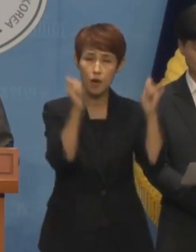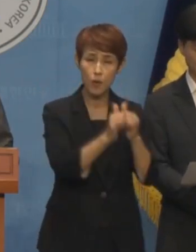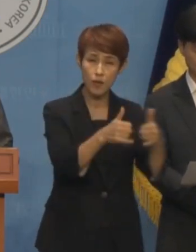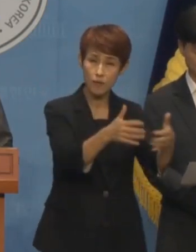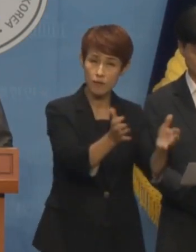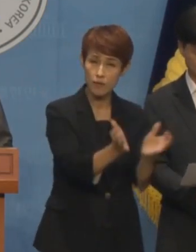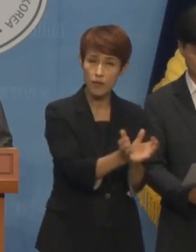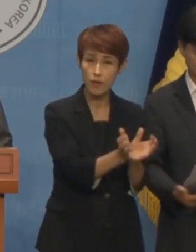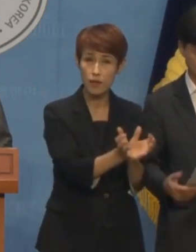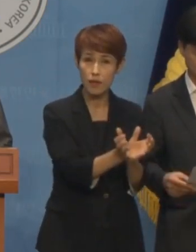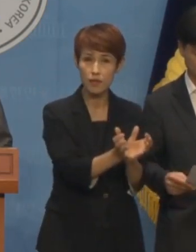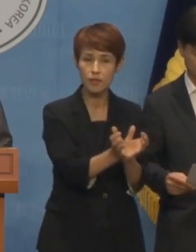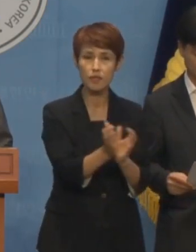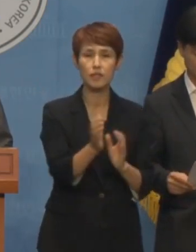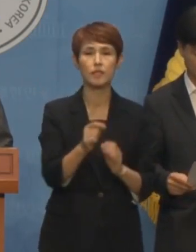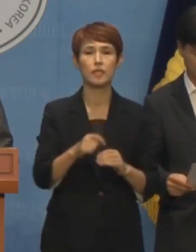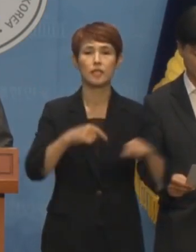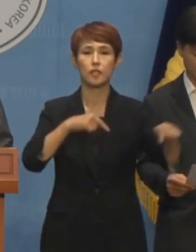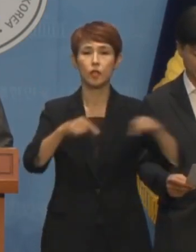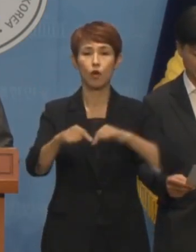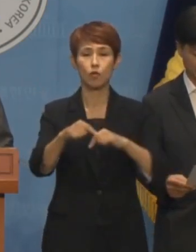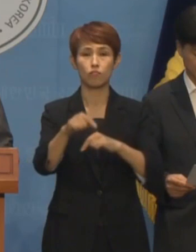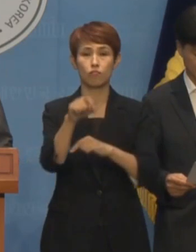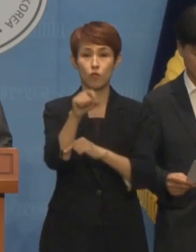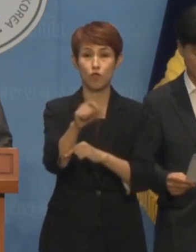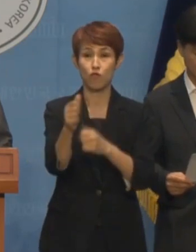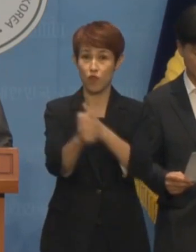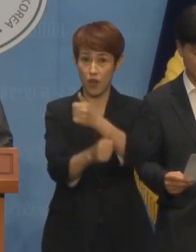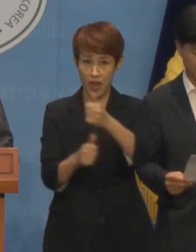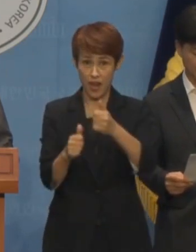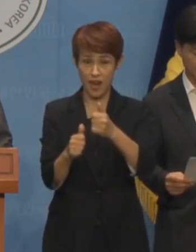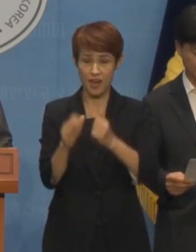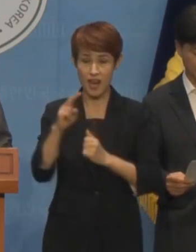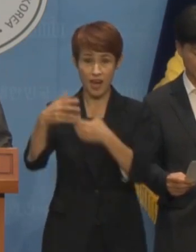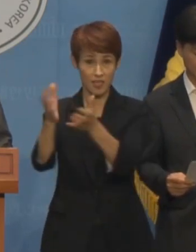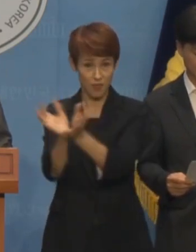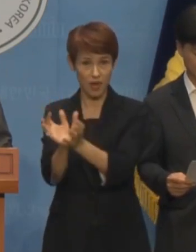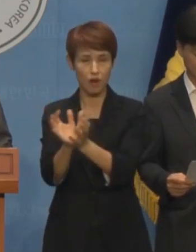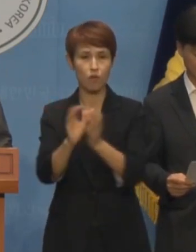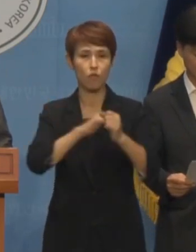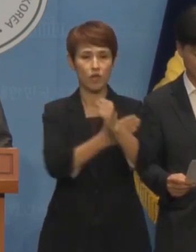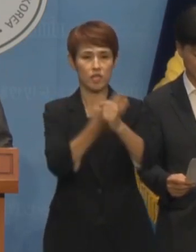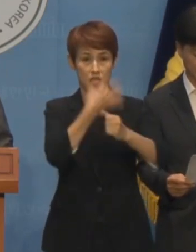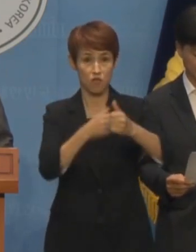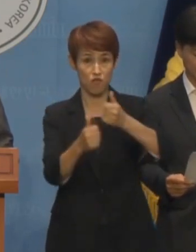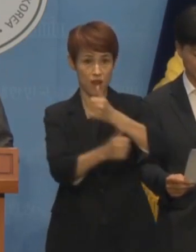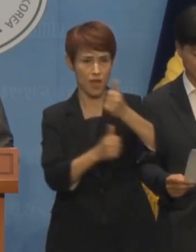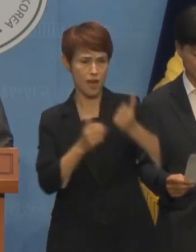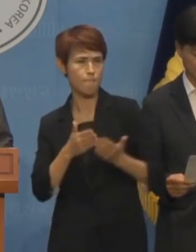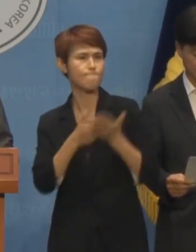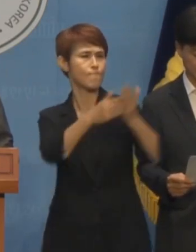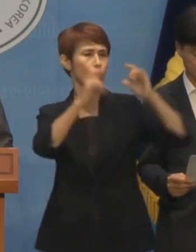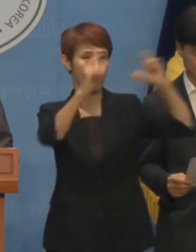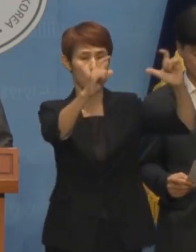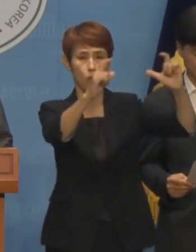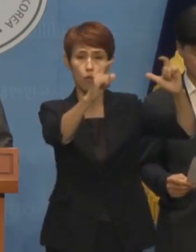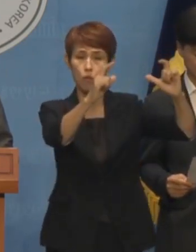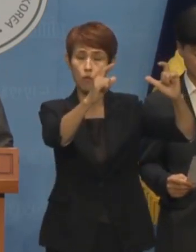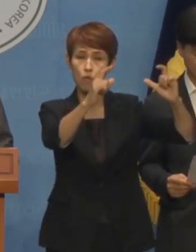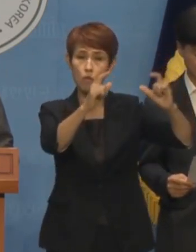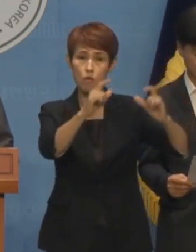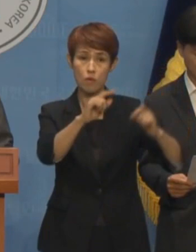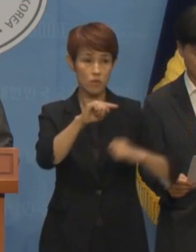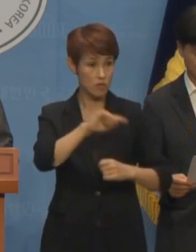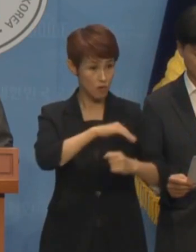사회민주당 등 정무위원회 야 3당은 권익위를 향해 엄중히 경고합니다. 만일